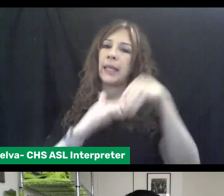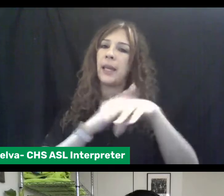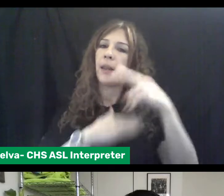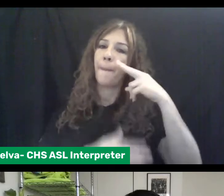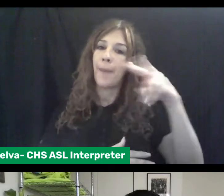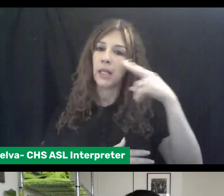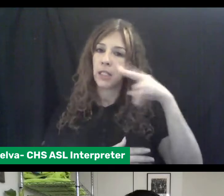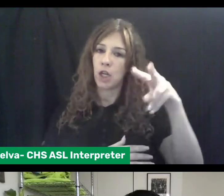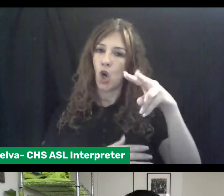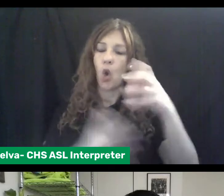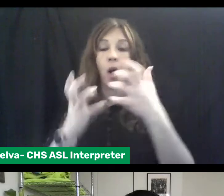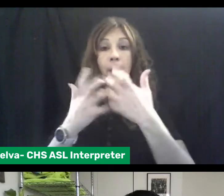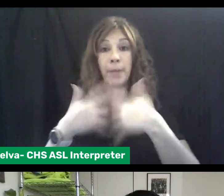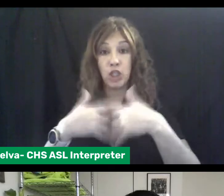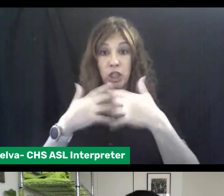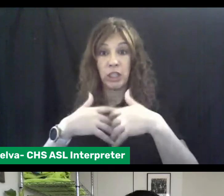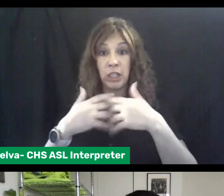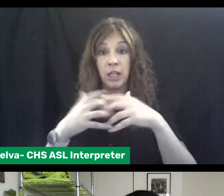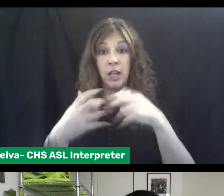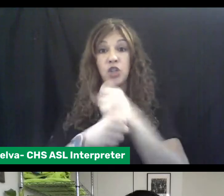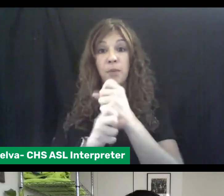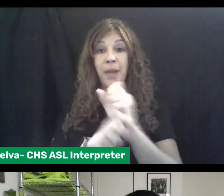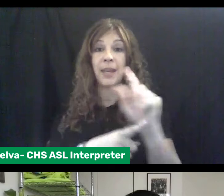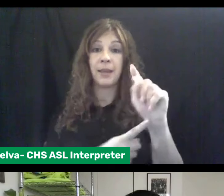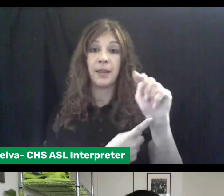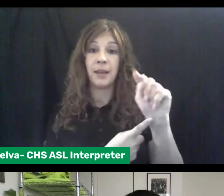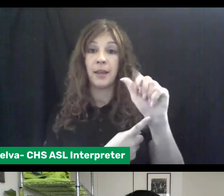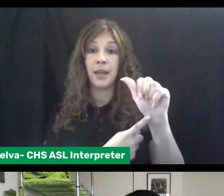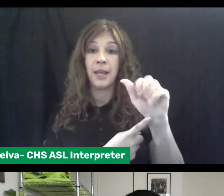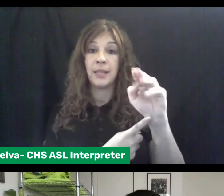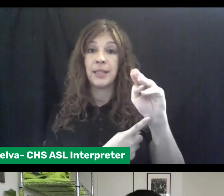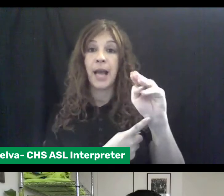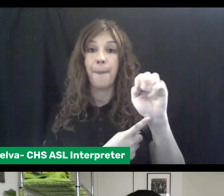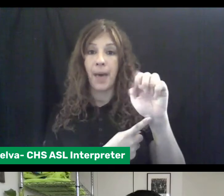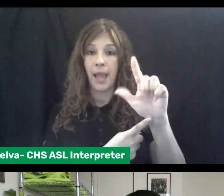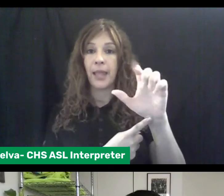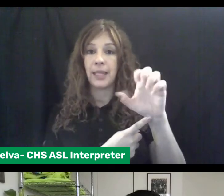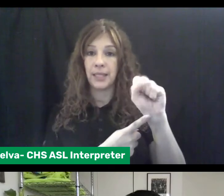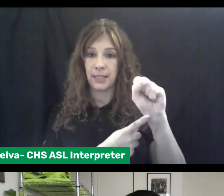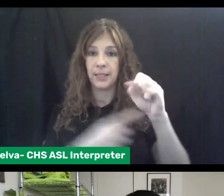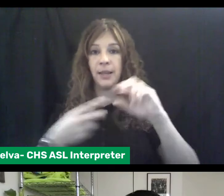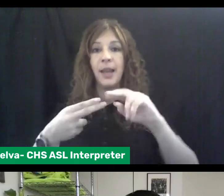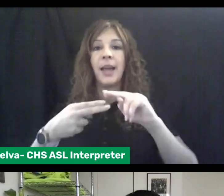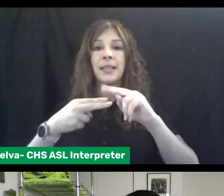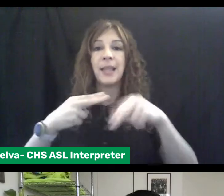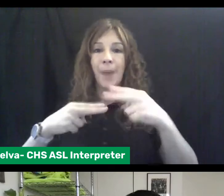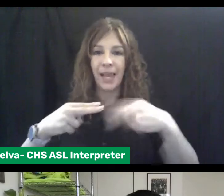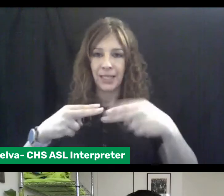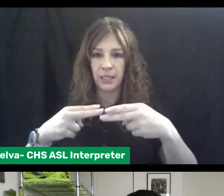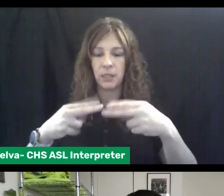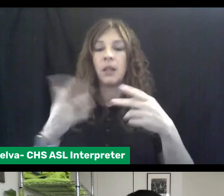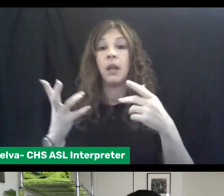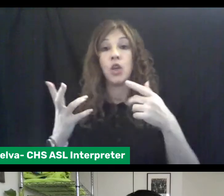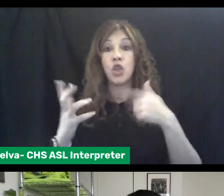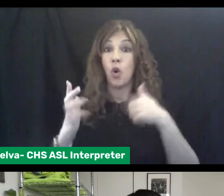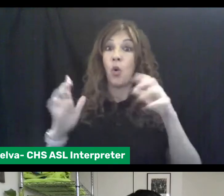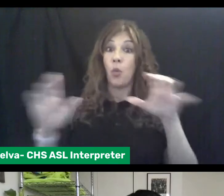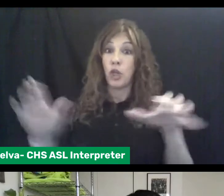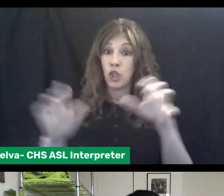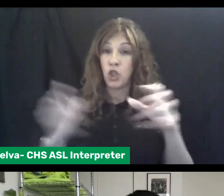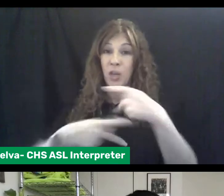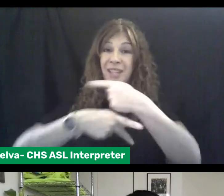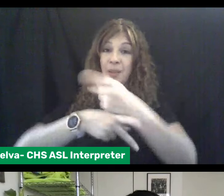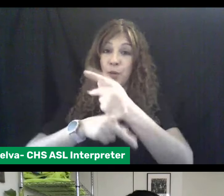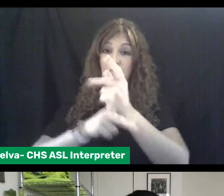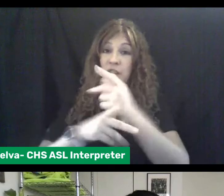una máquina para hacer tamales. Entonces, es una máquina de alta producción de hacer tamales y es